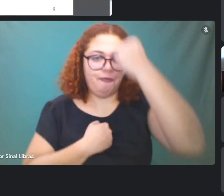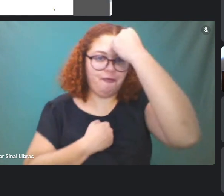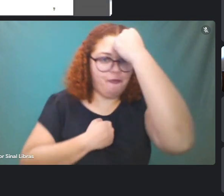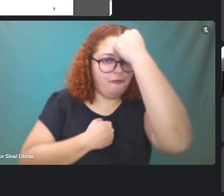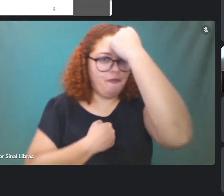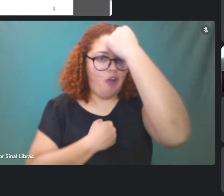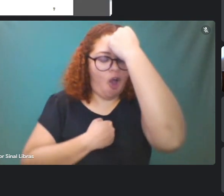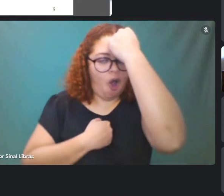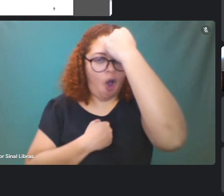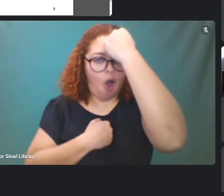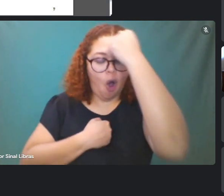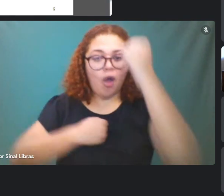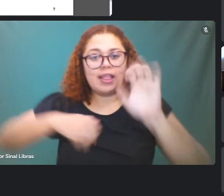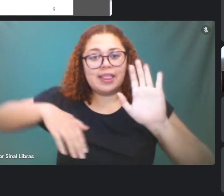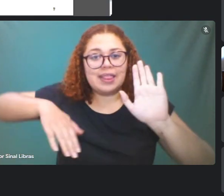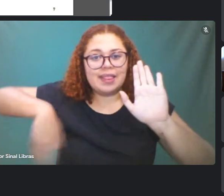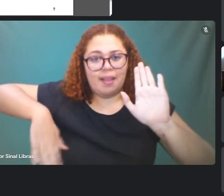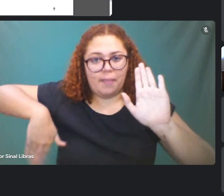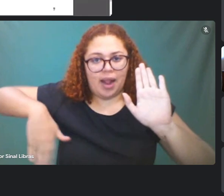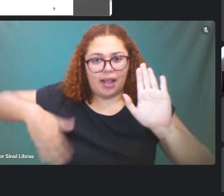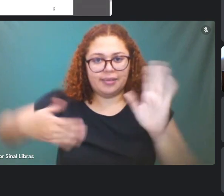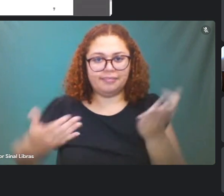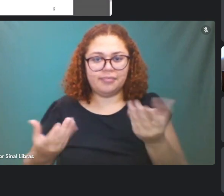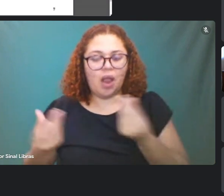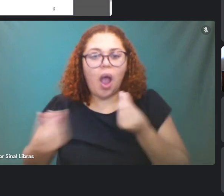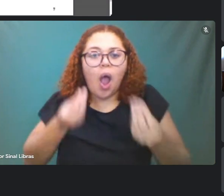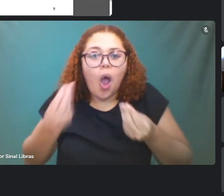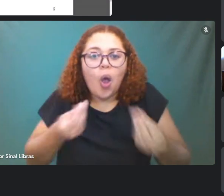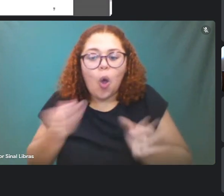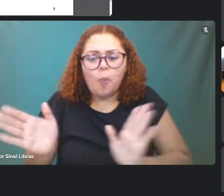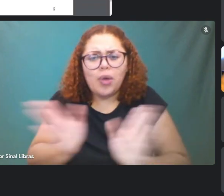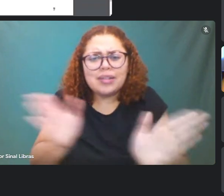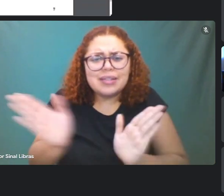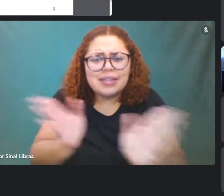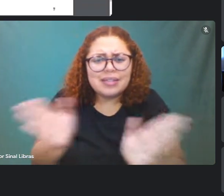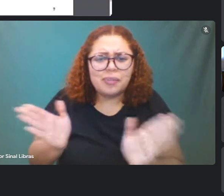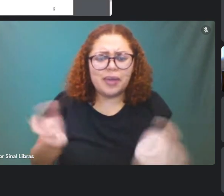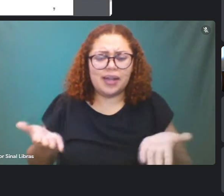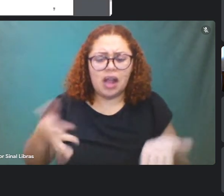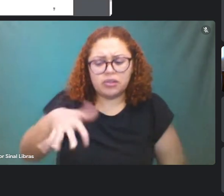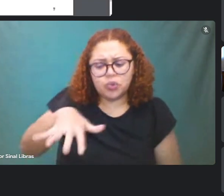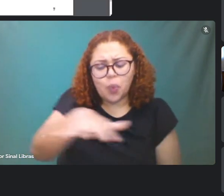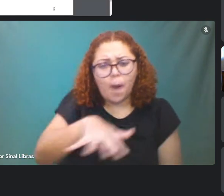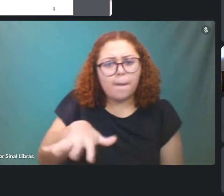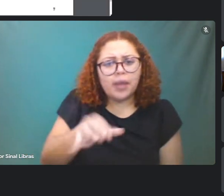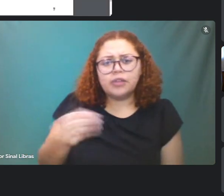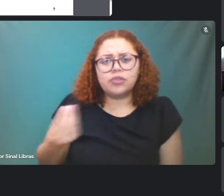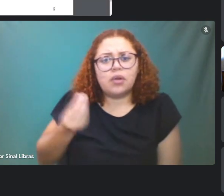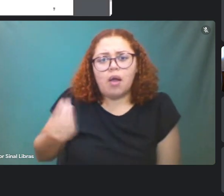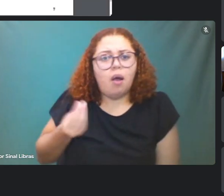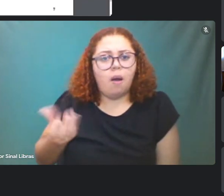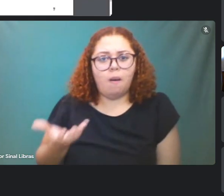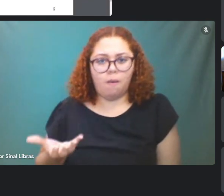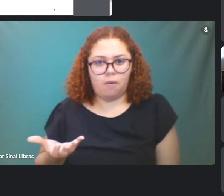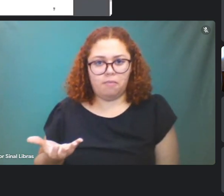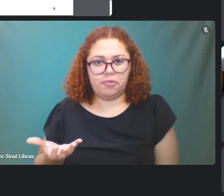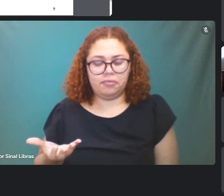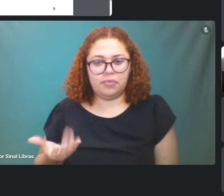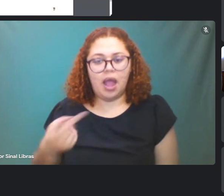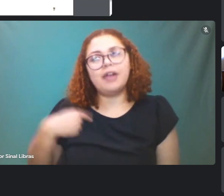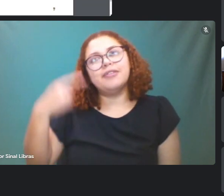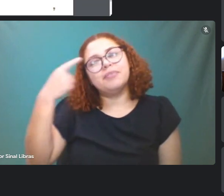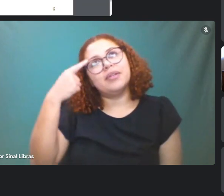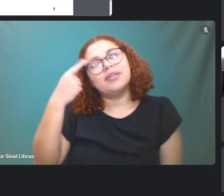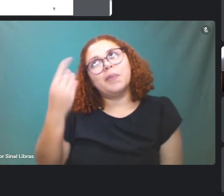colocou: gente, como é que eu vou fazer acessibilidade física? Como é que eu vou fazer a pessoa chegar lá no meu espaço? E a gente